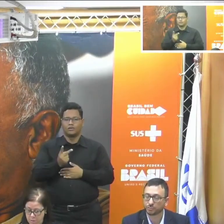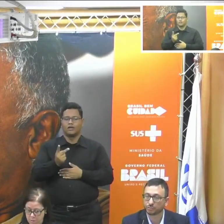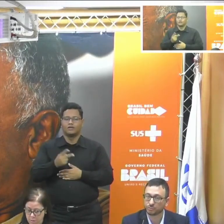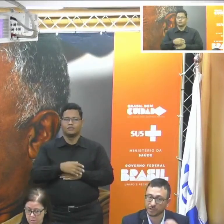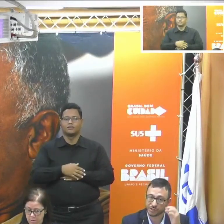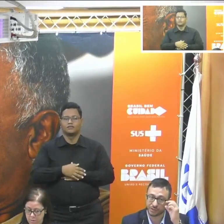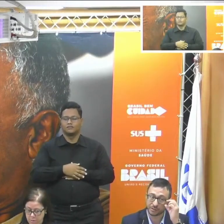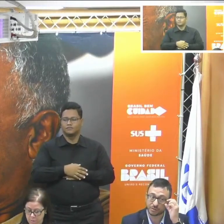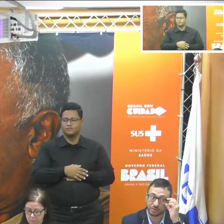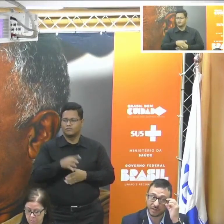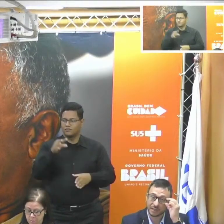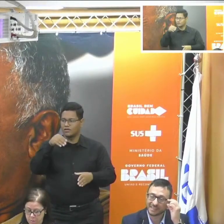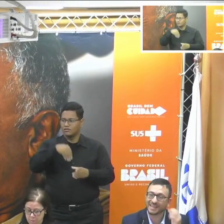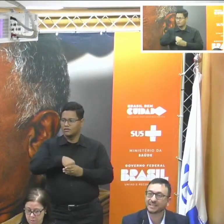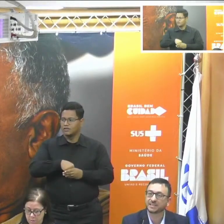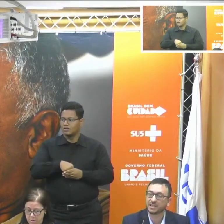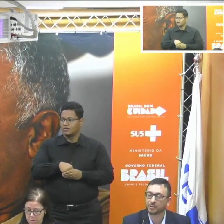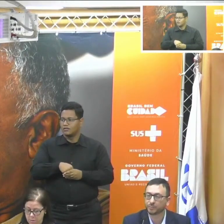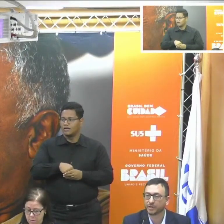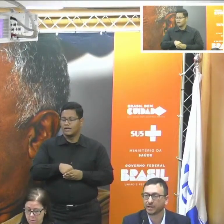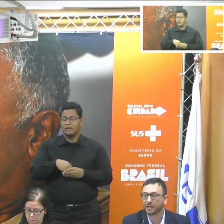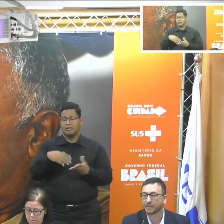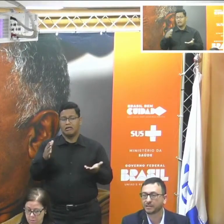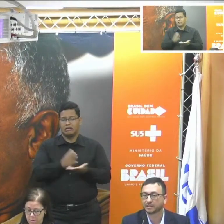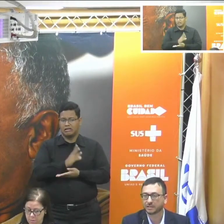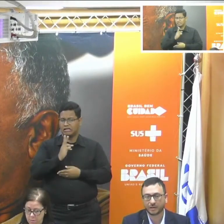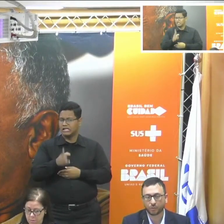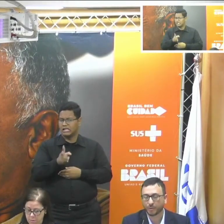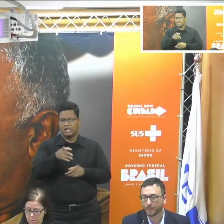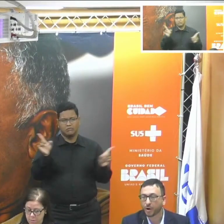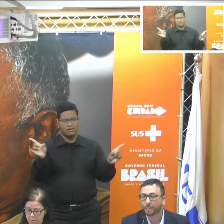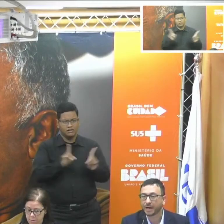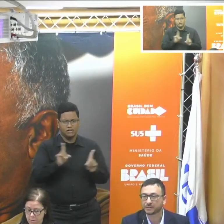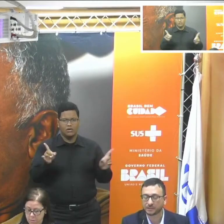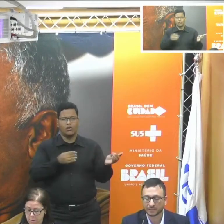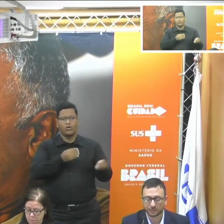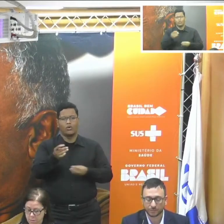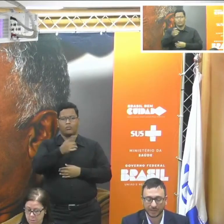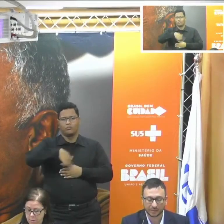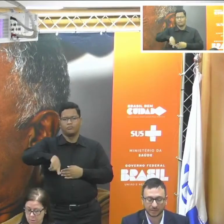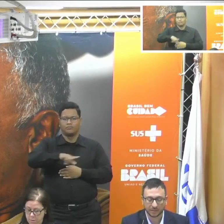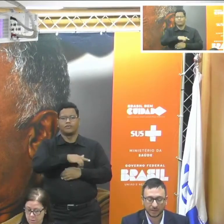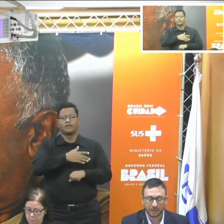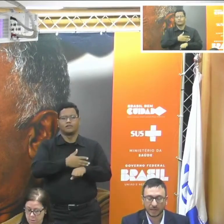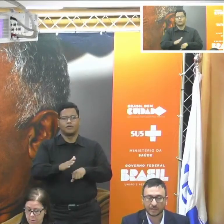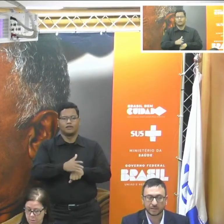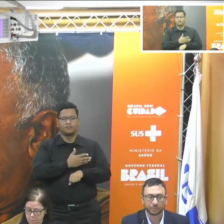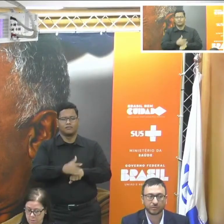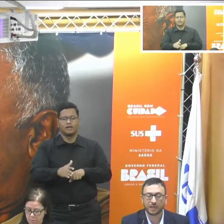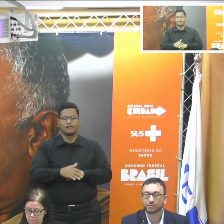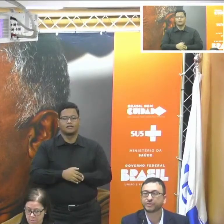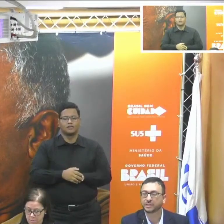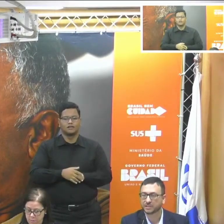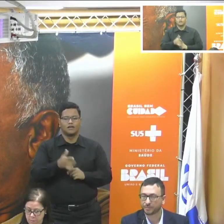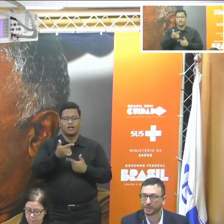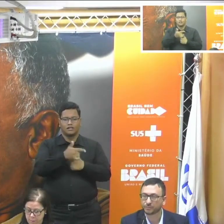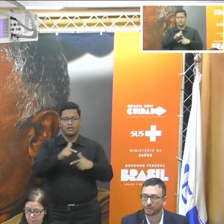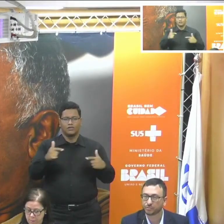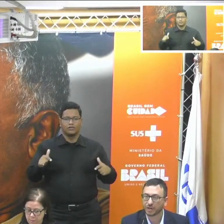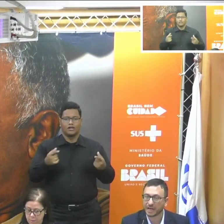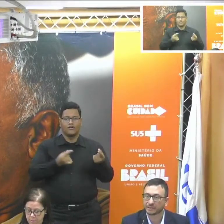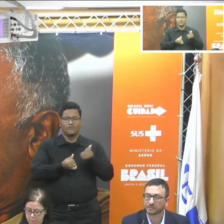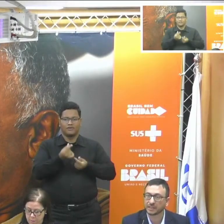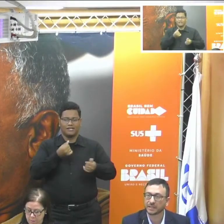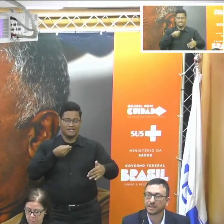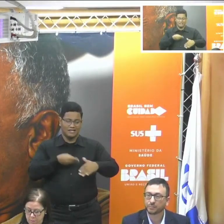do do do registro e nem sempre eles né como a maior Parte dessas práticas elas não têm um financiamento